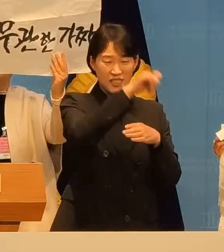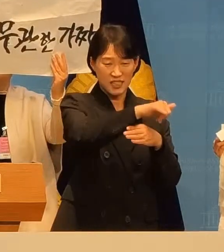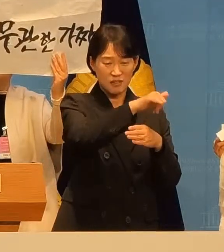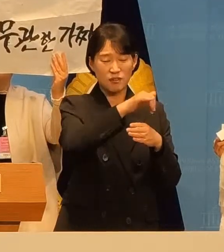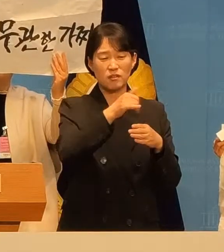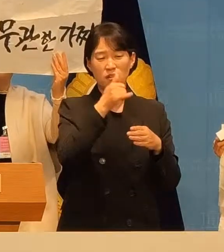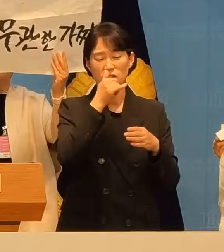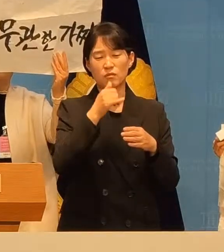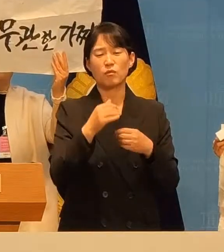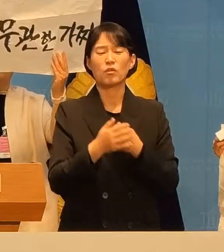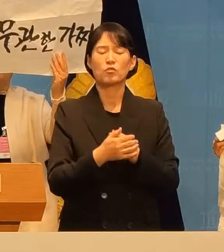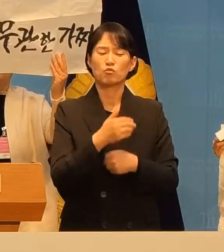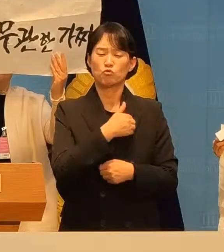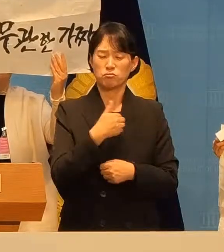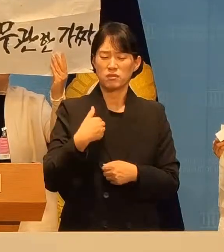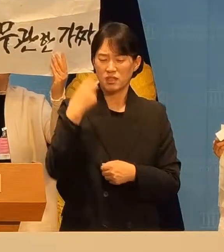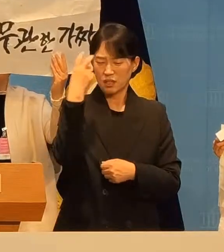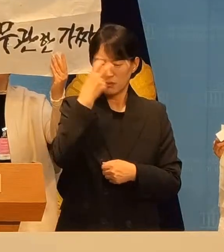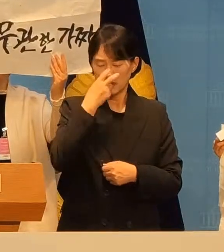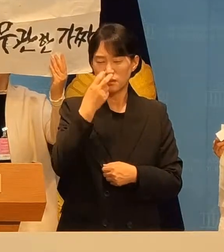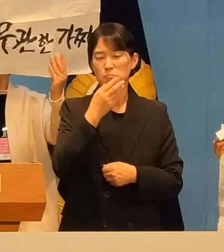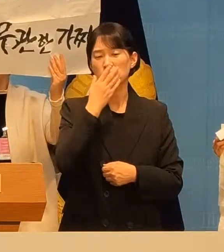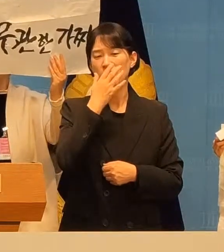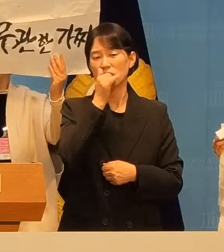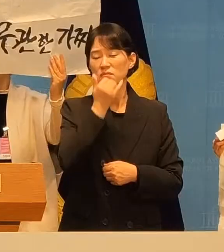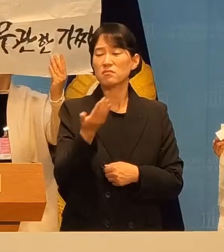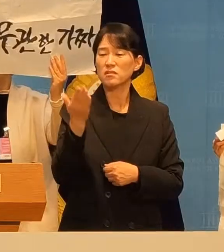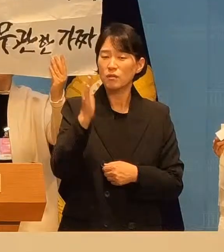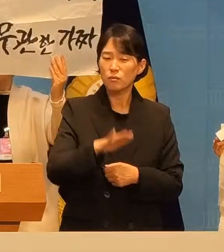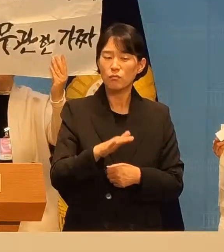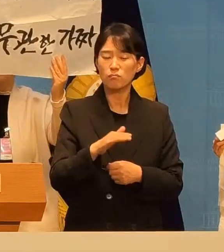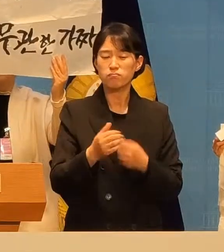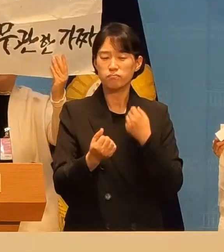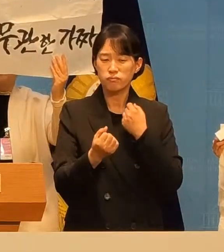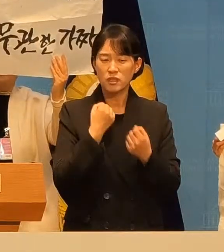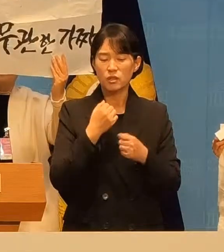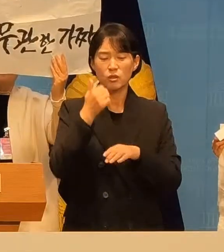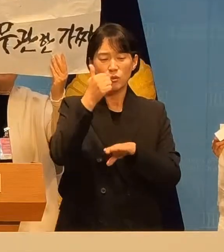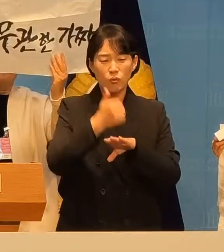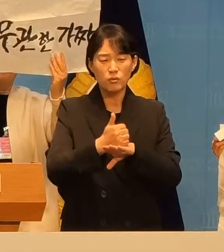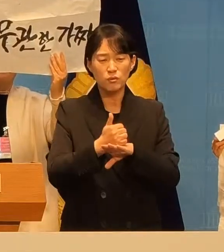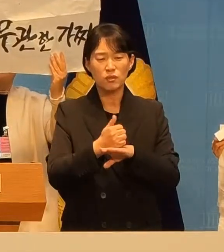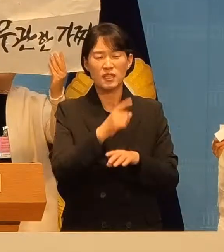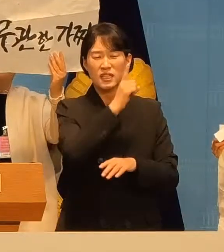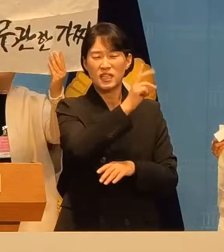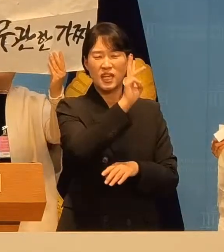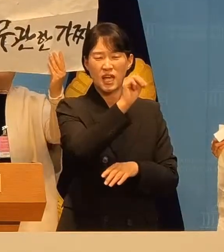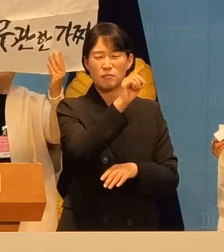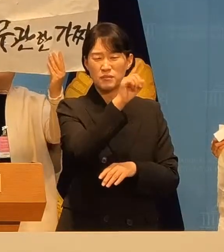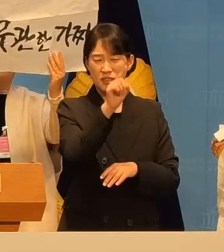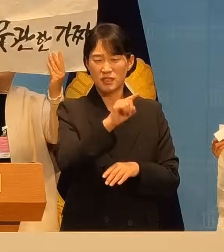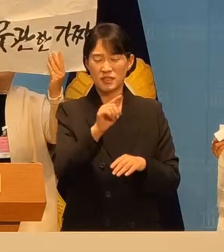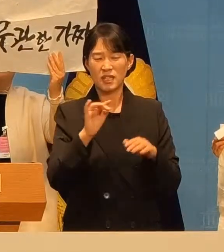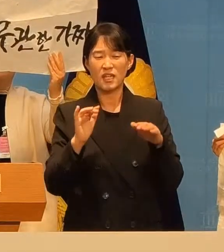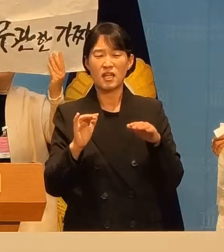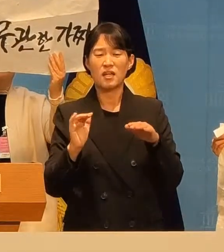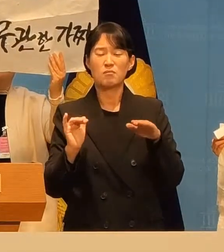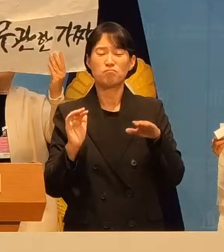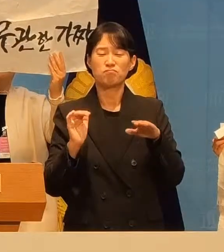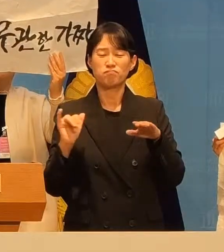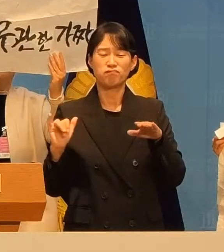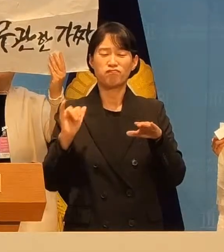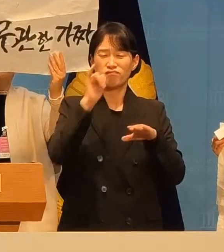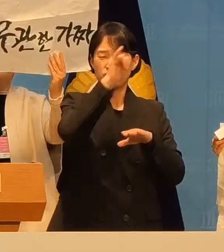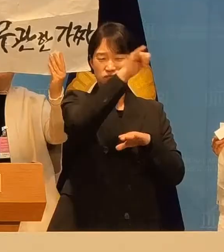있었다. 충분한 감시 통제 자원을 갖고 있음에도 불구하고 결과적으로 비무장지대를 향하여 에서로부터